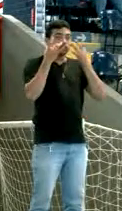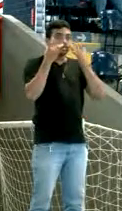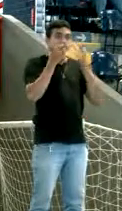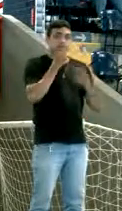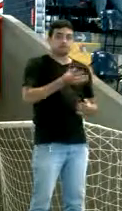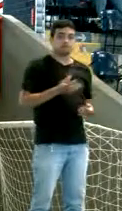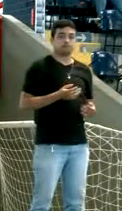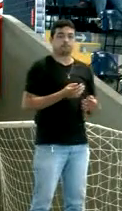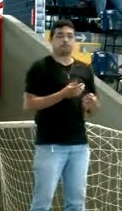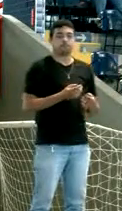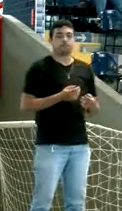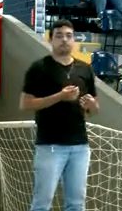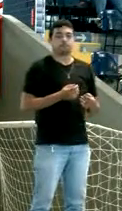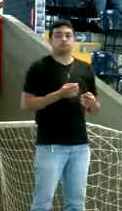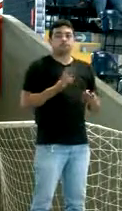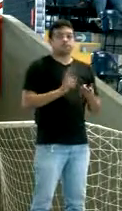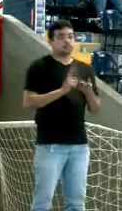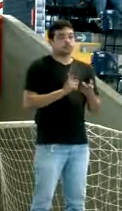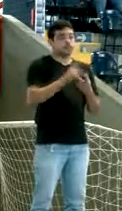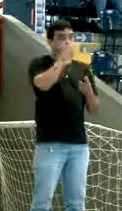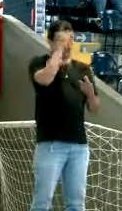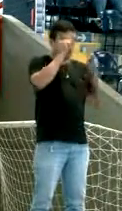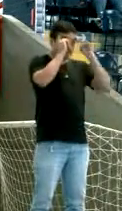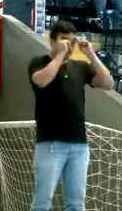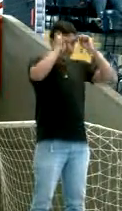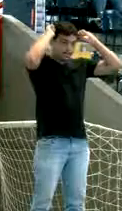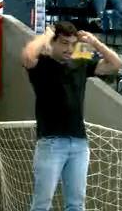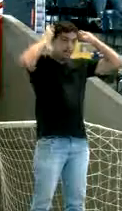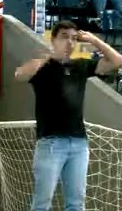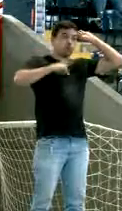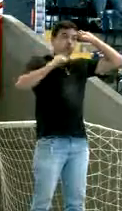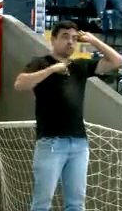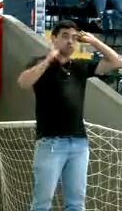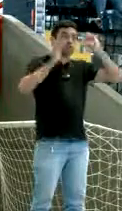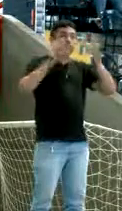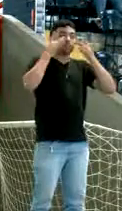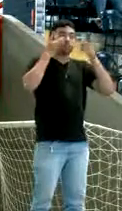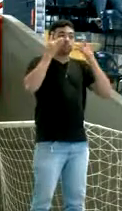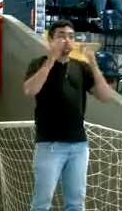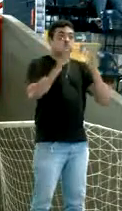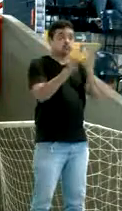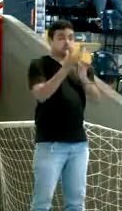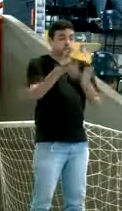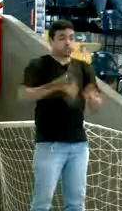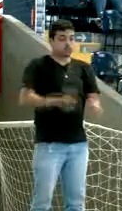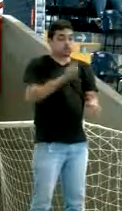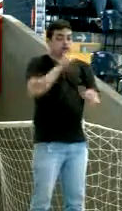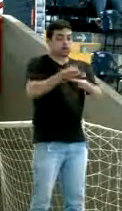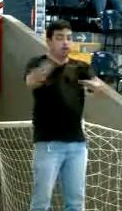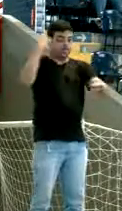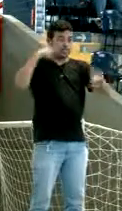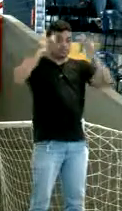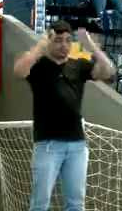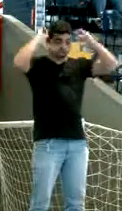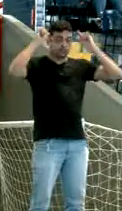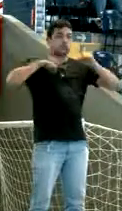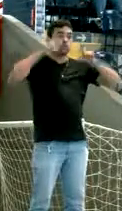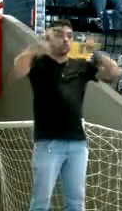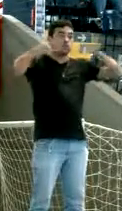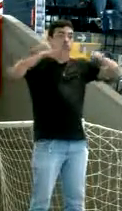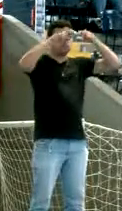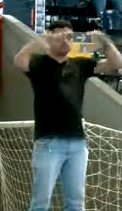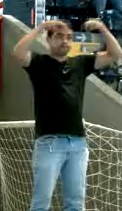exemplo, os gregos tinham um teatro antes de Cristo. Havia um lugar chamado